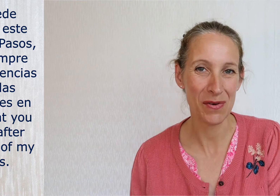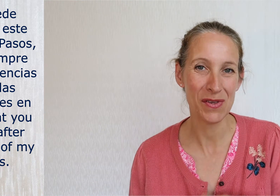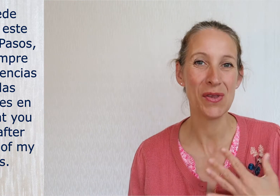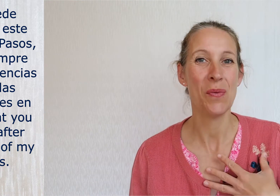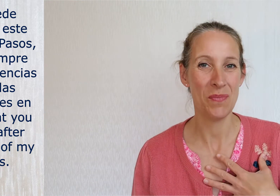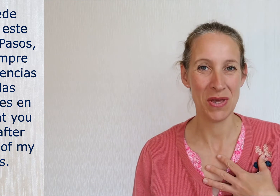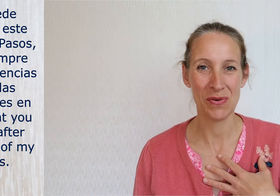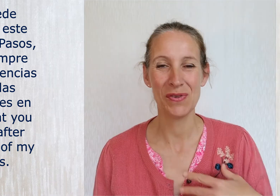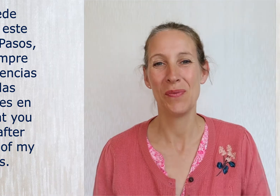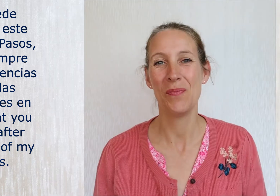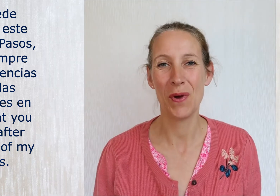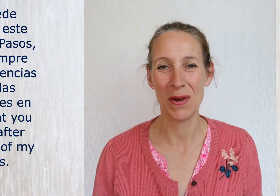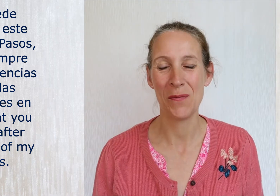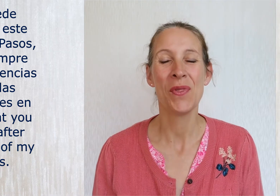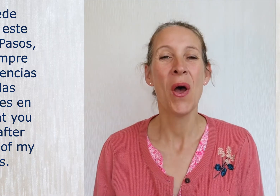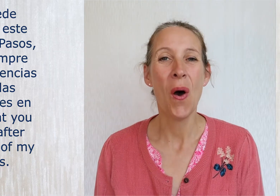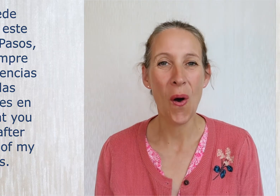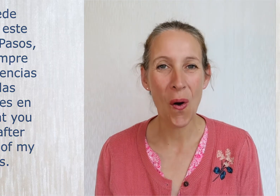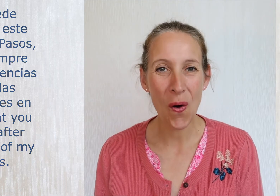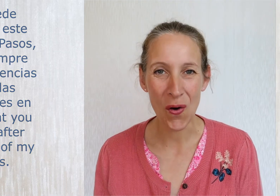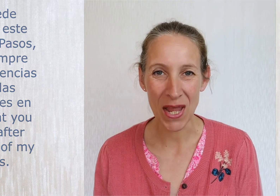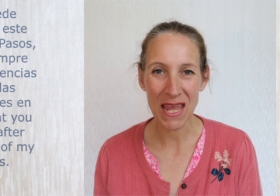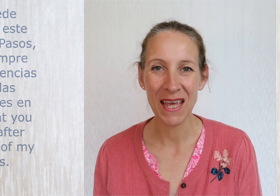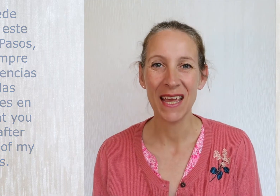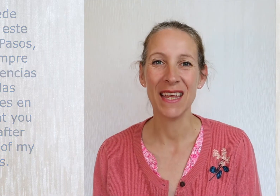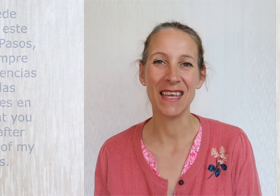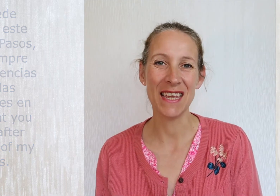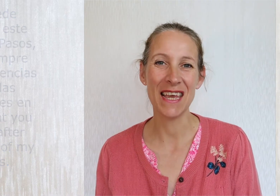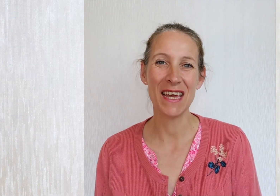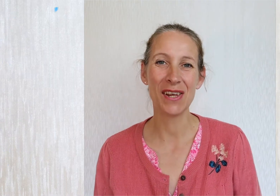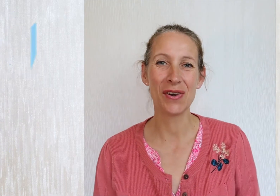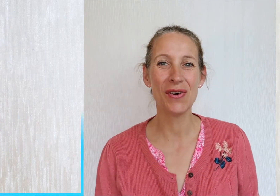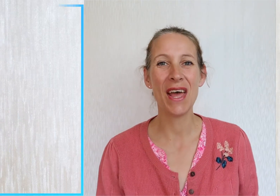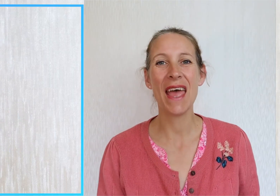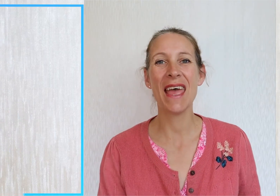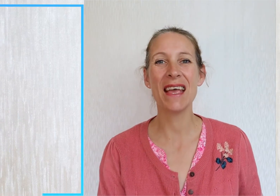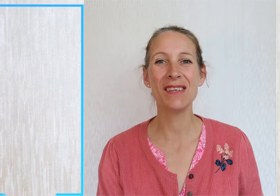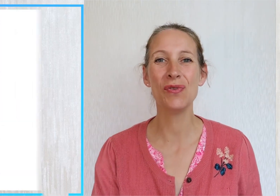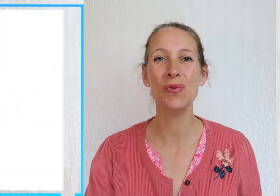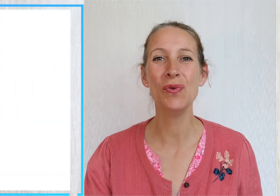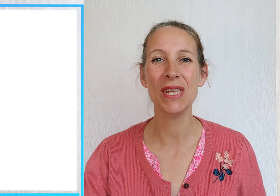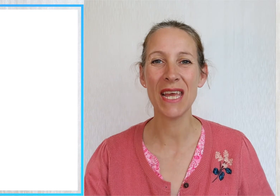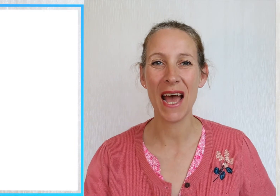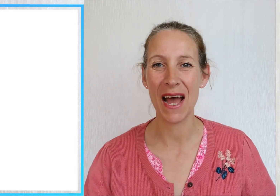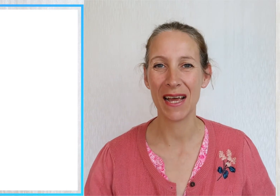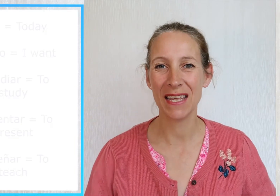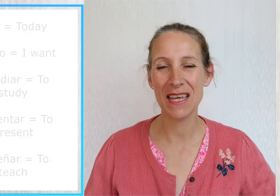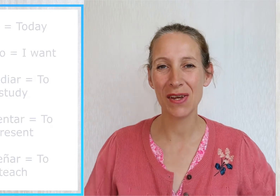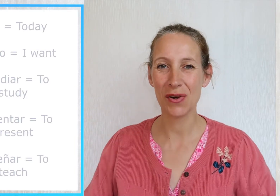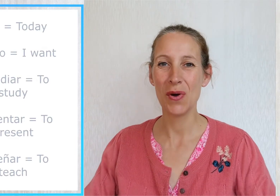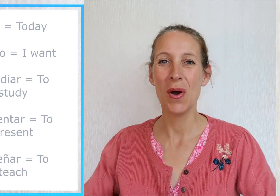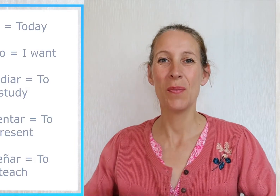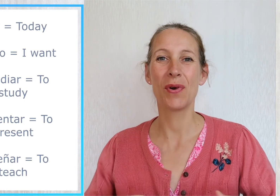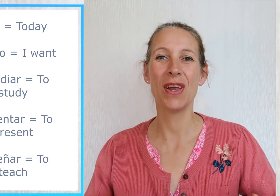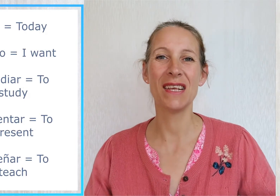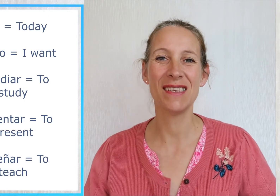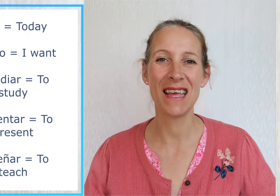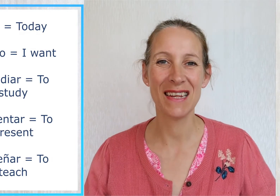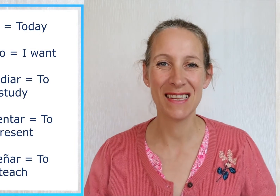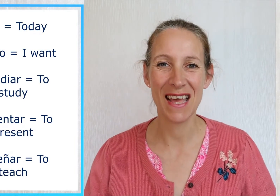videos míos. Bueno, hoy quiero estudiar, quiero